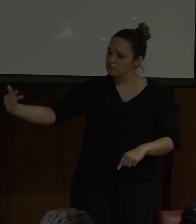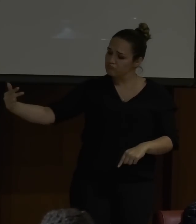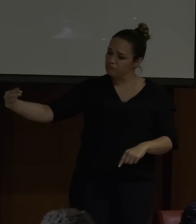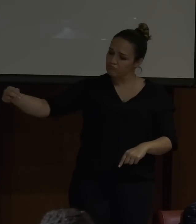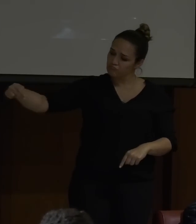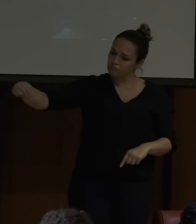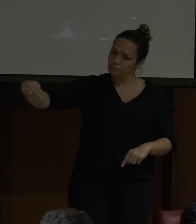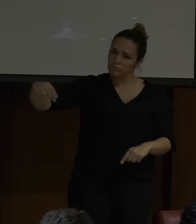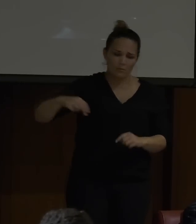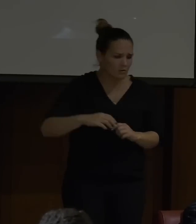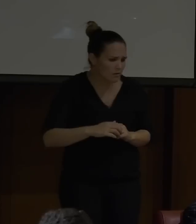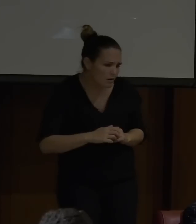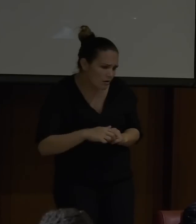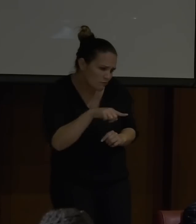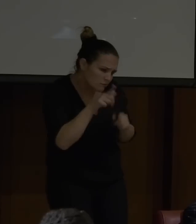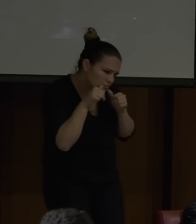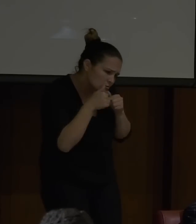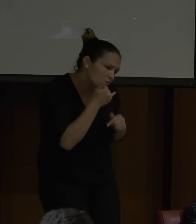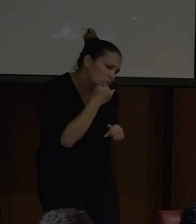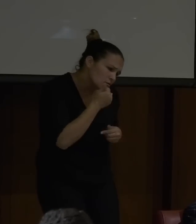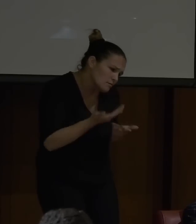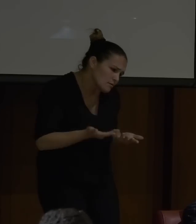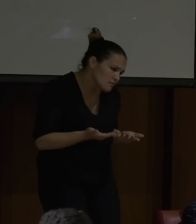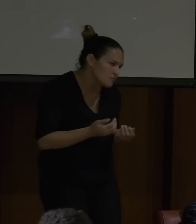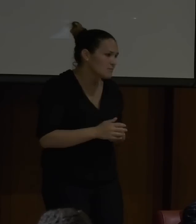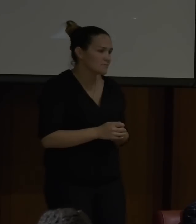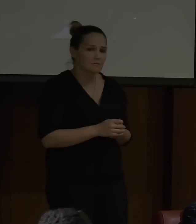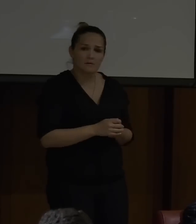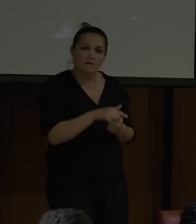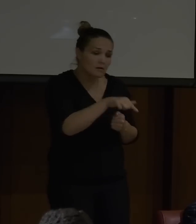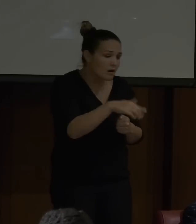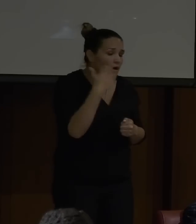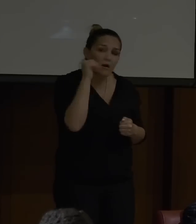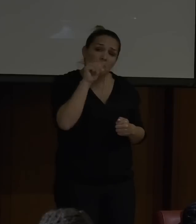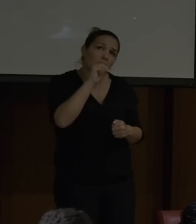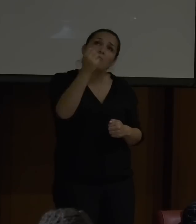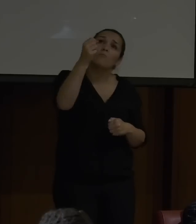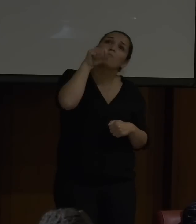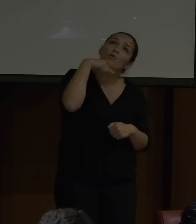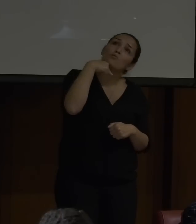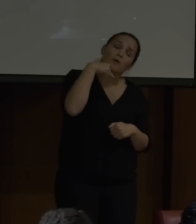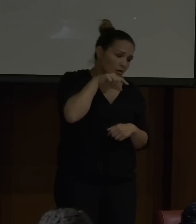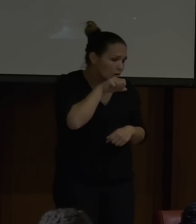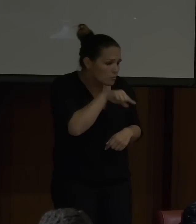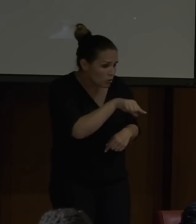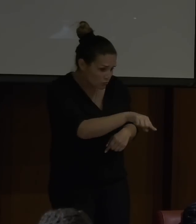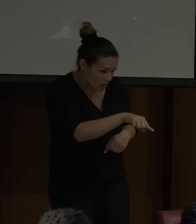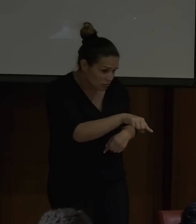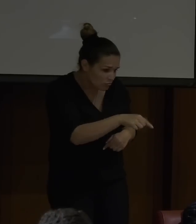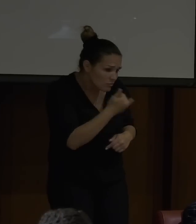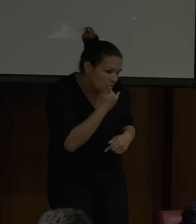al verme triste se acercó muy condolida. Se puso a preguntarme qué tienes en el